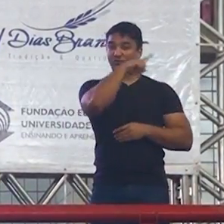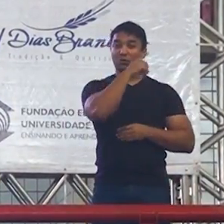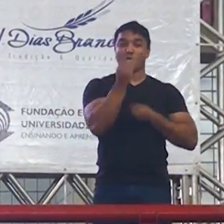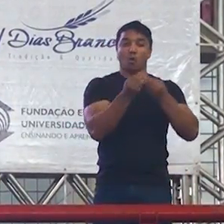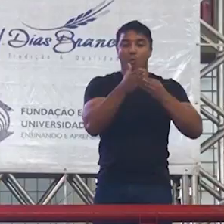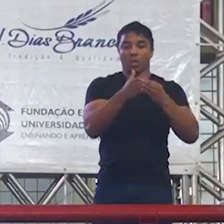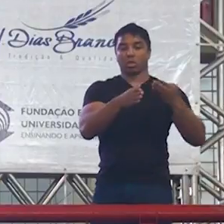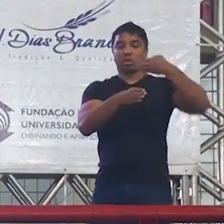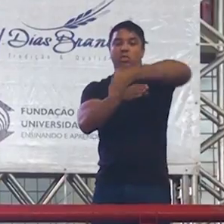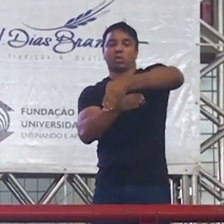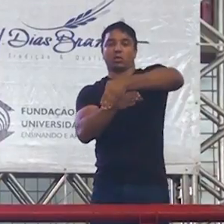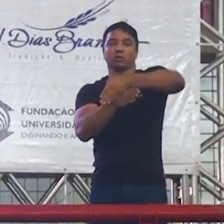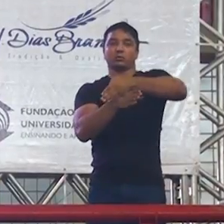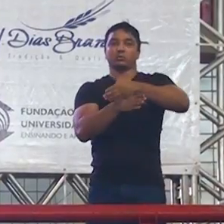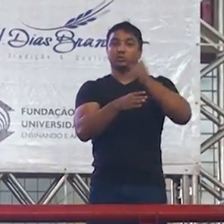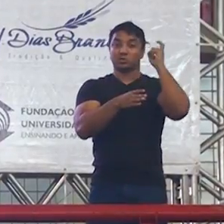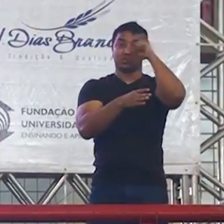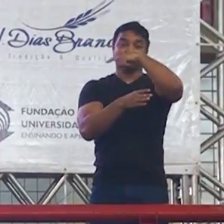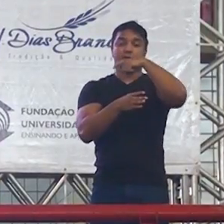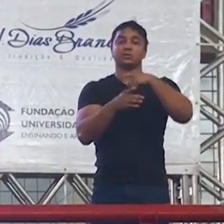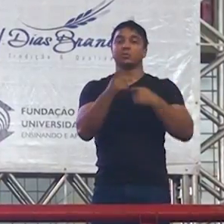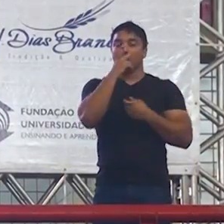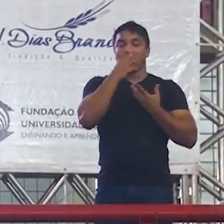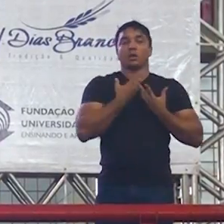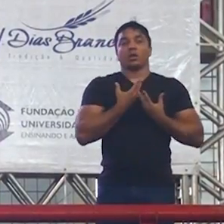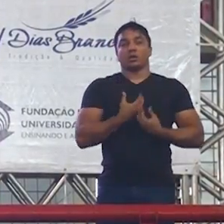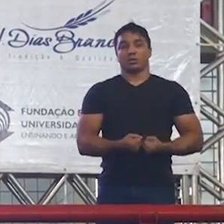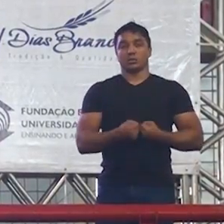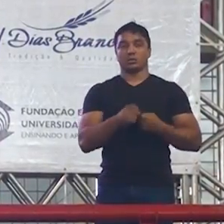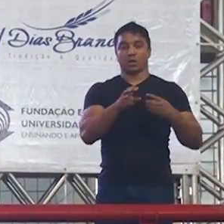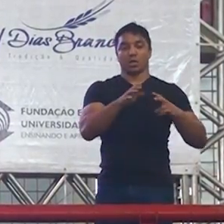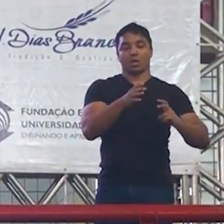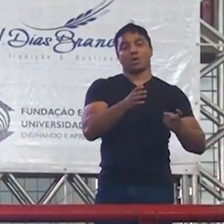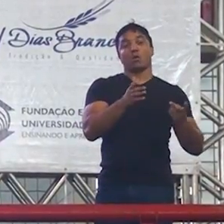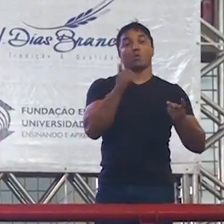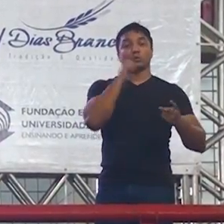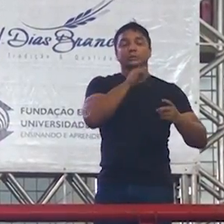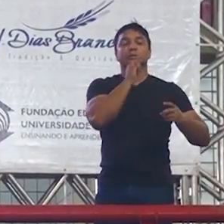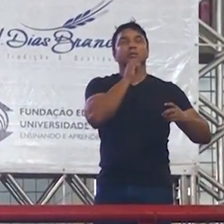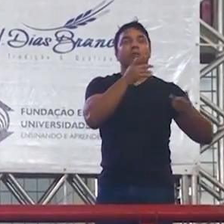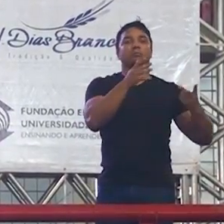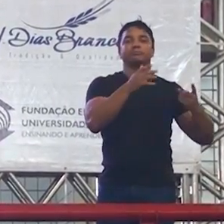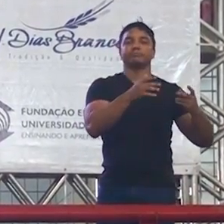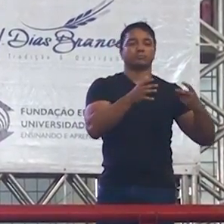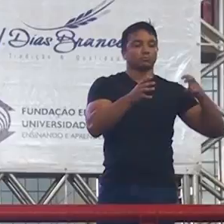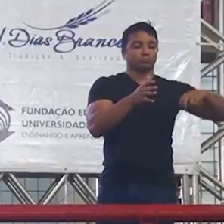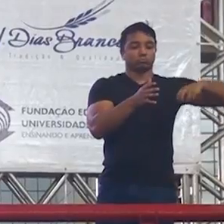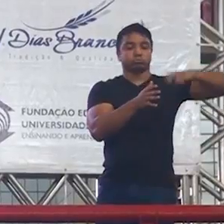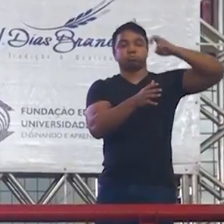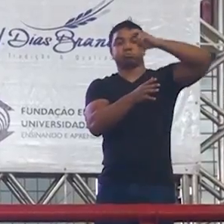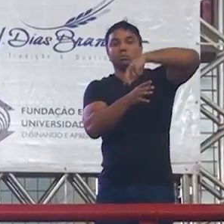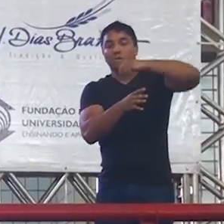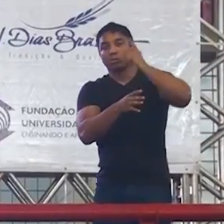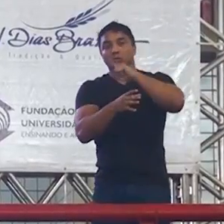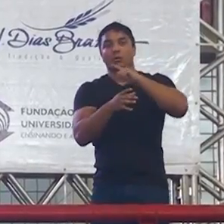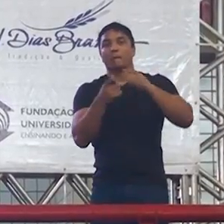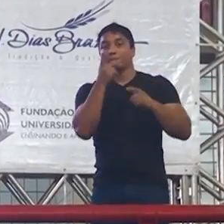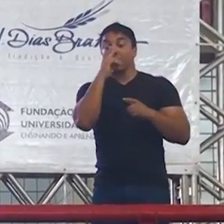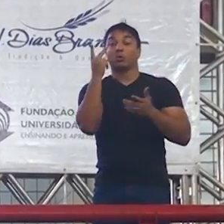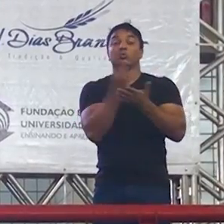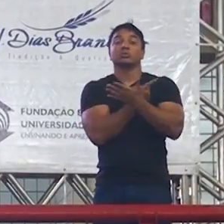de atravessar. Então a corrente elétrica vai ficar cansada. Como a corrente elétrica fica cansada, ela gera